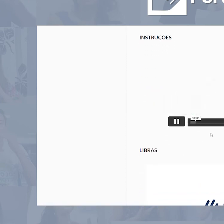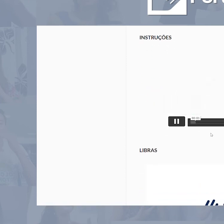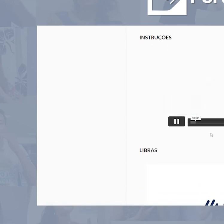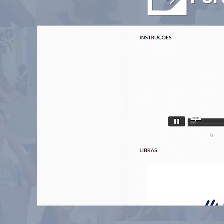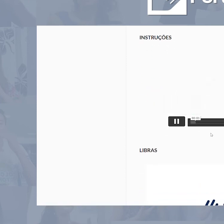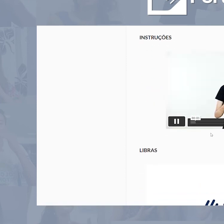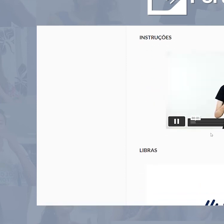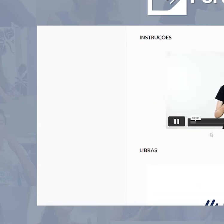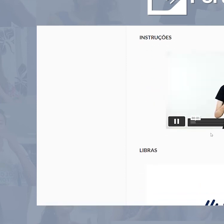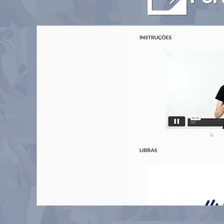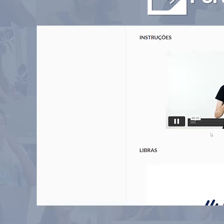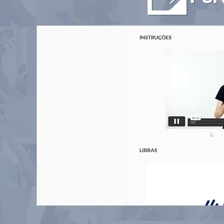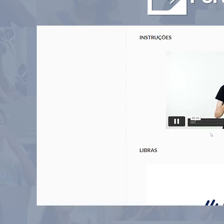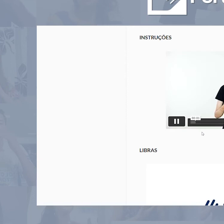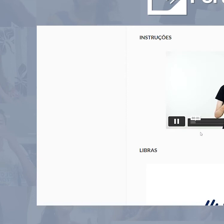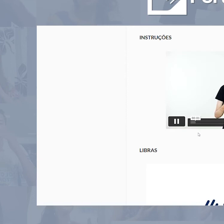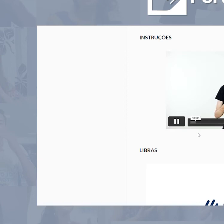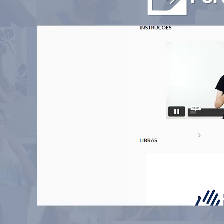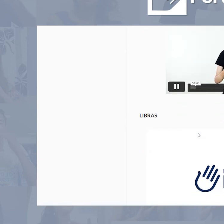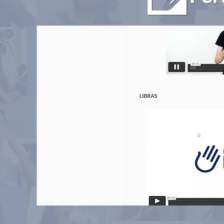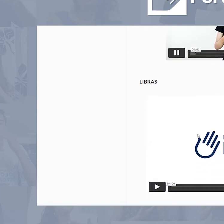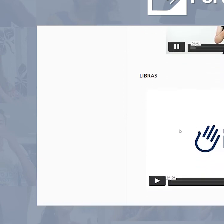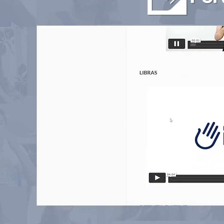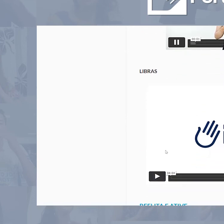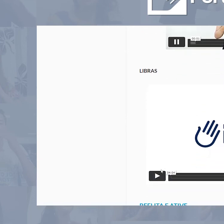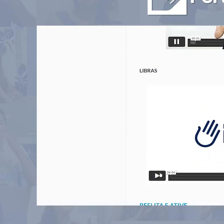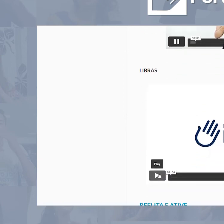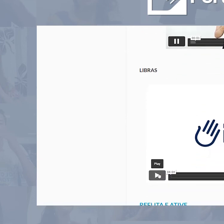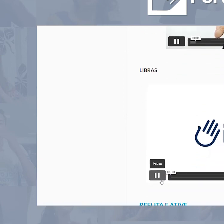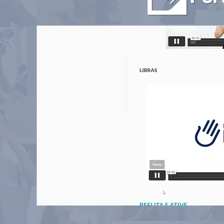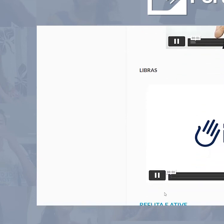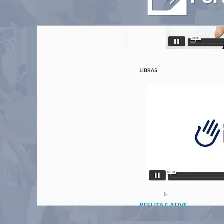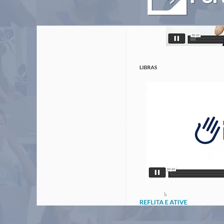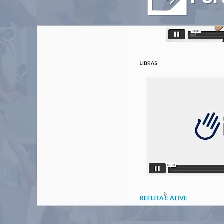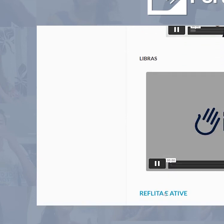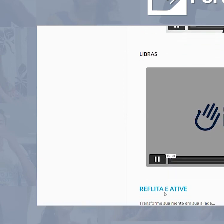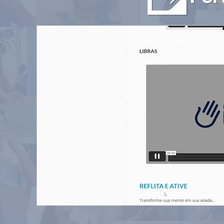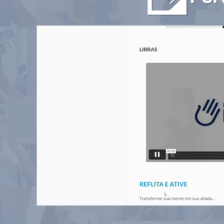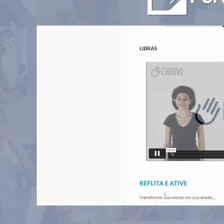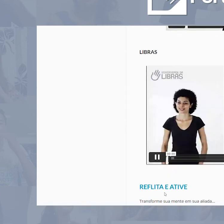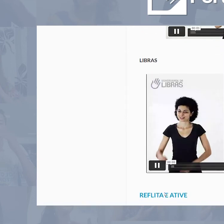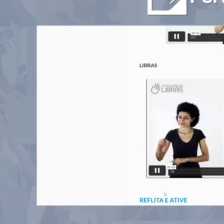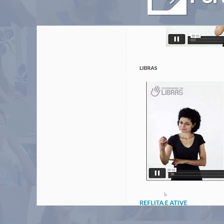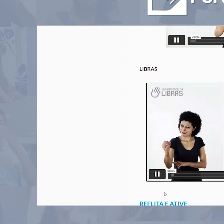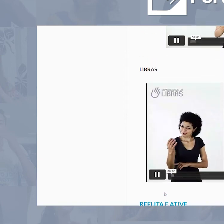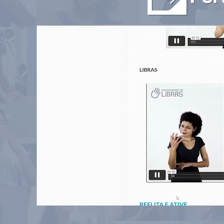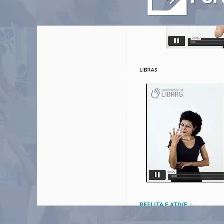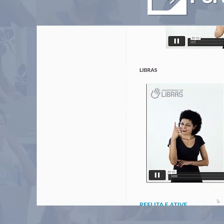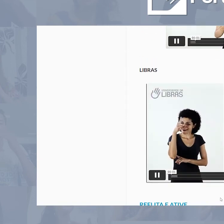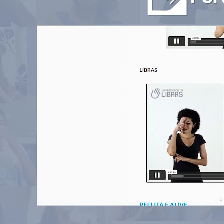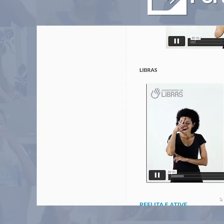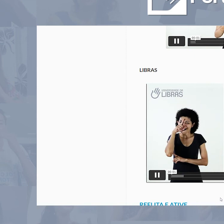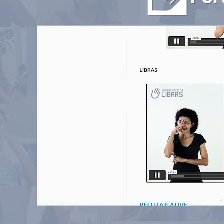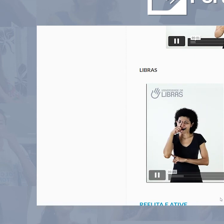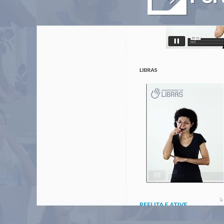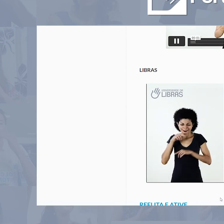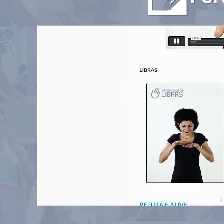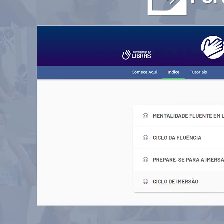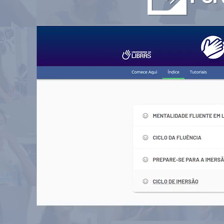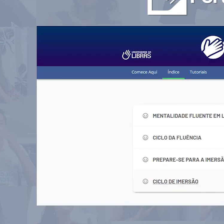da Libras, ou talvez você até seja fluente ou intérprete, lá no Portal Unilibras, você vai ter todo o acompanhamento e direcionamento,